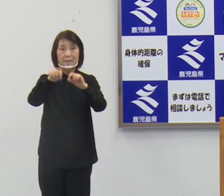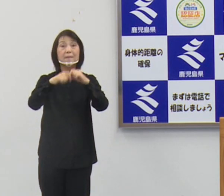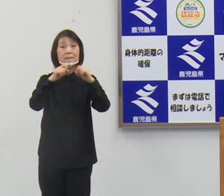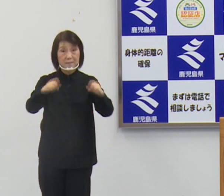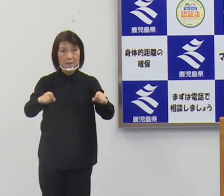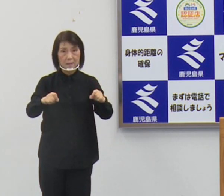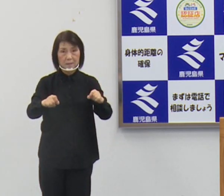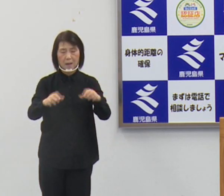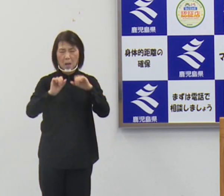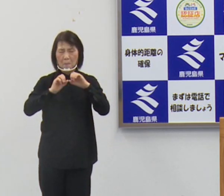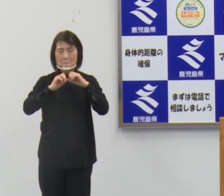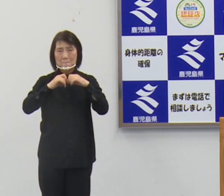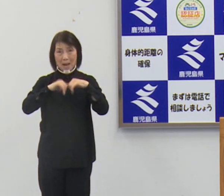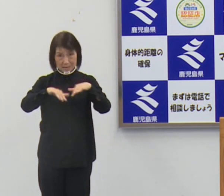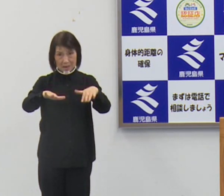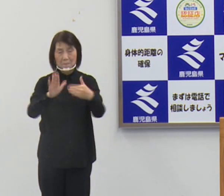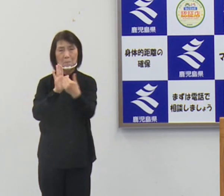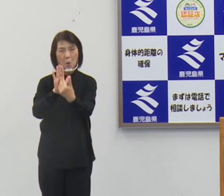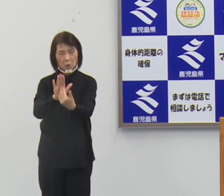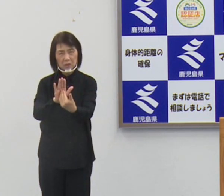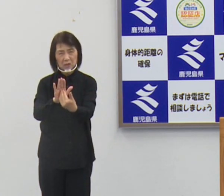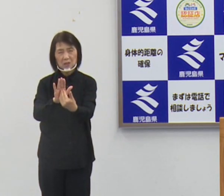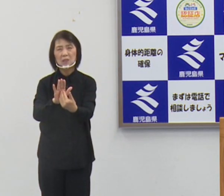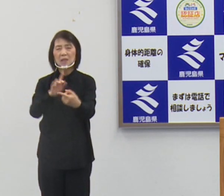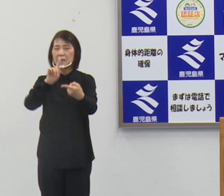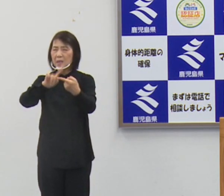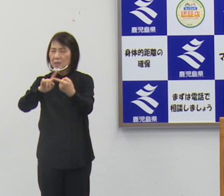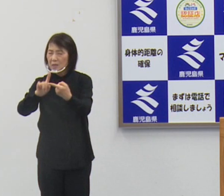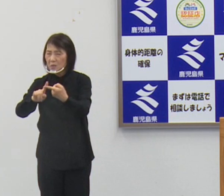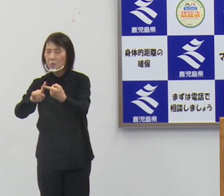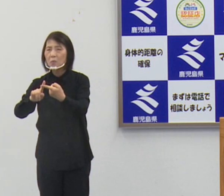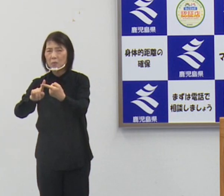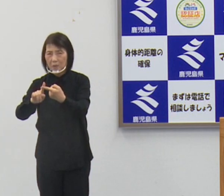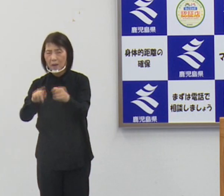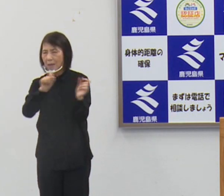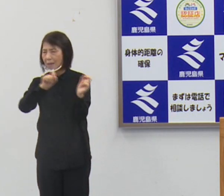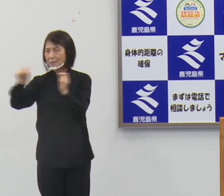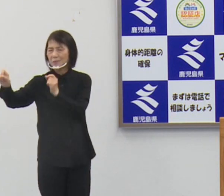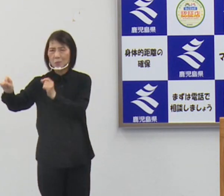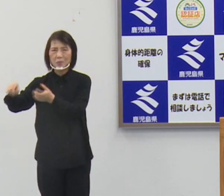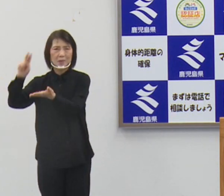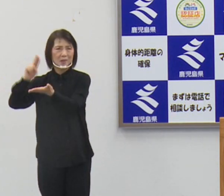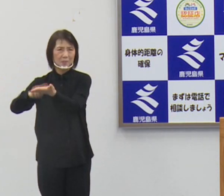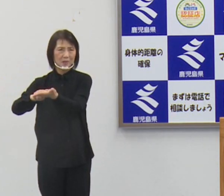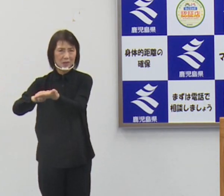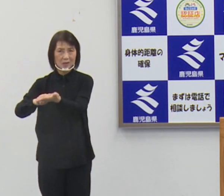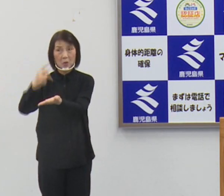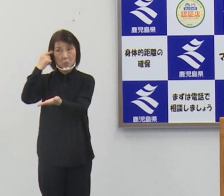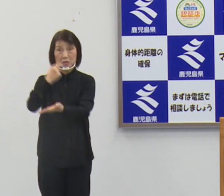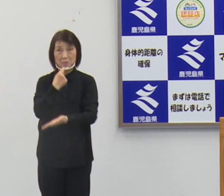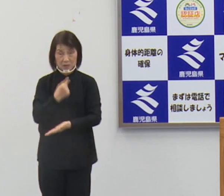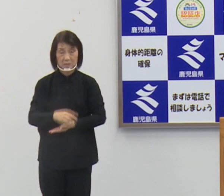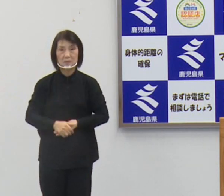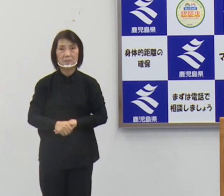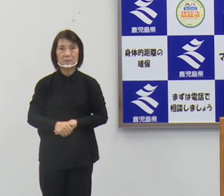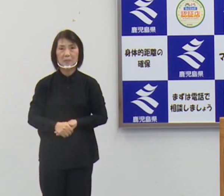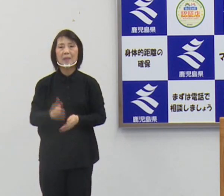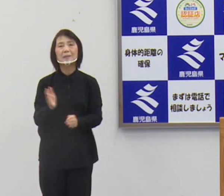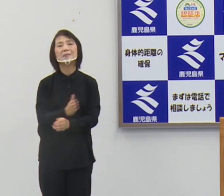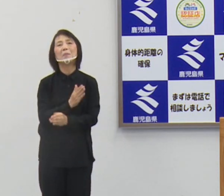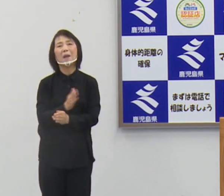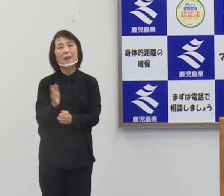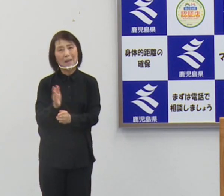のまん延防止等重点措置の適用延長という決定になったものだというふうに思っており、もうしばら